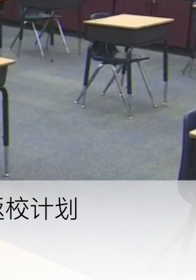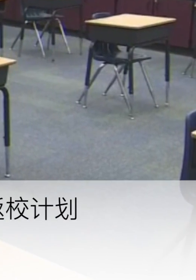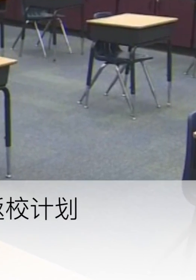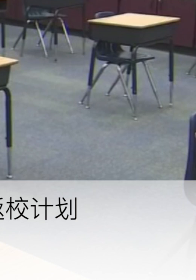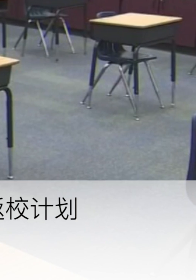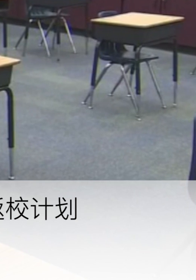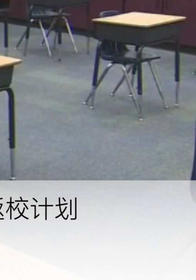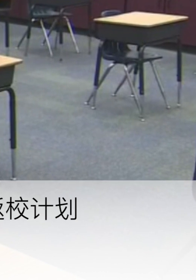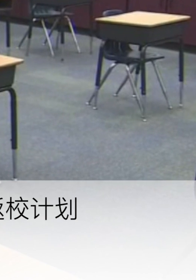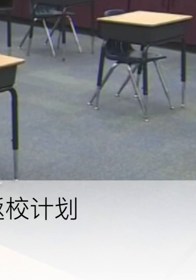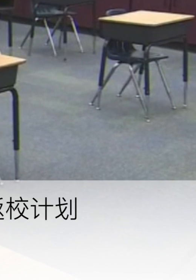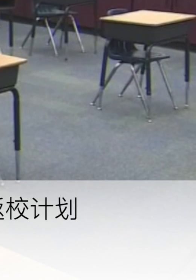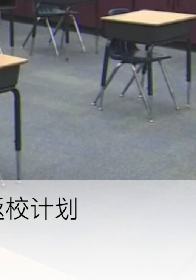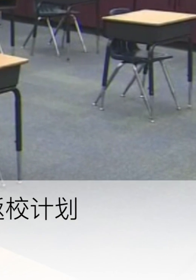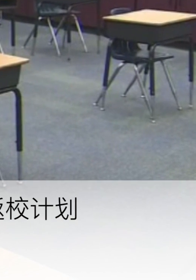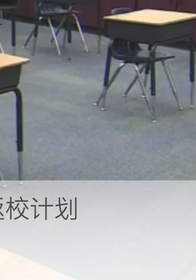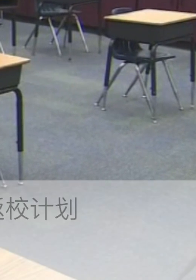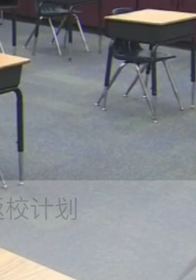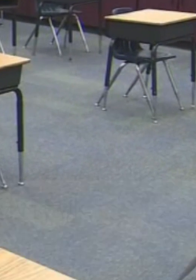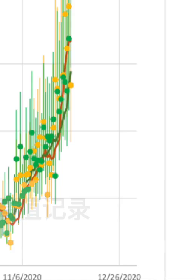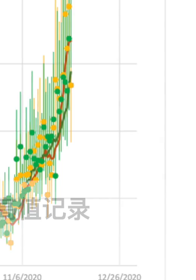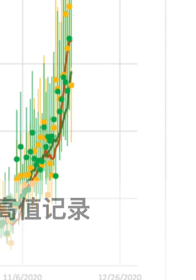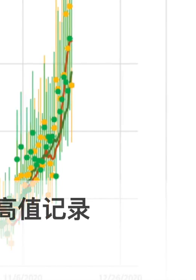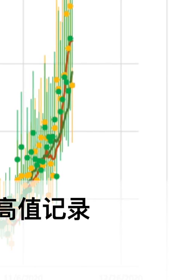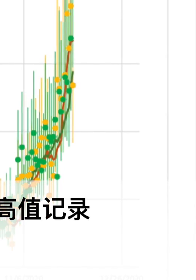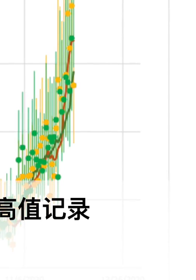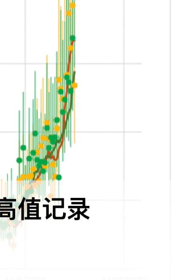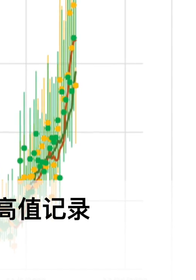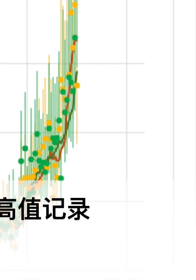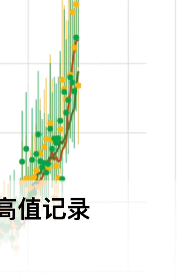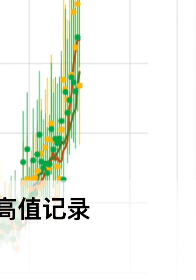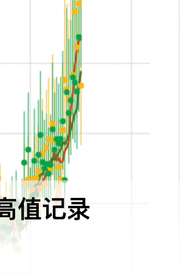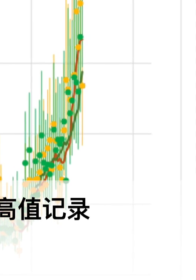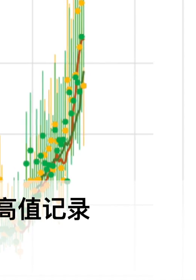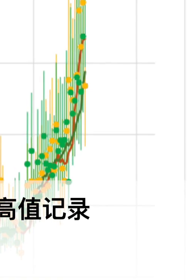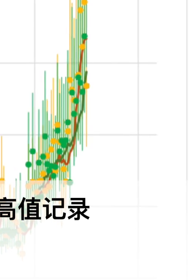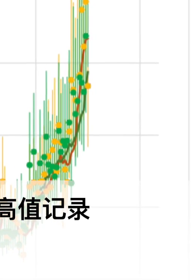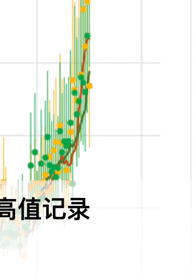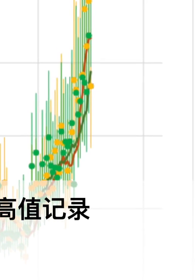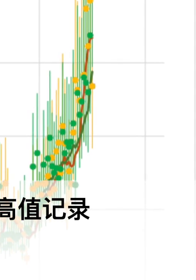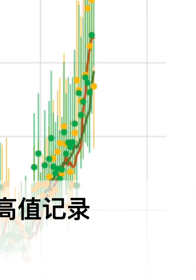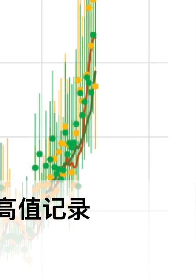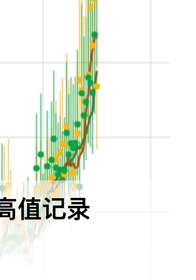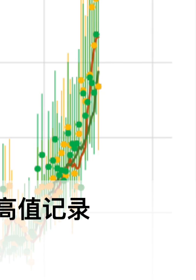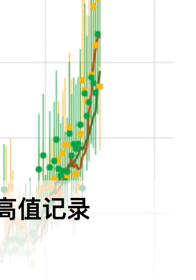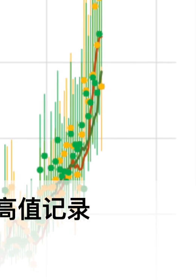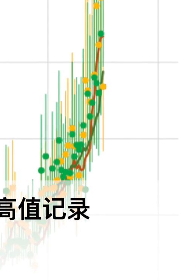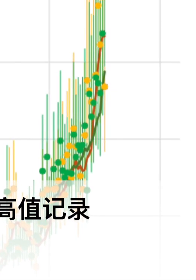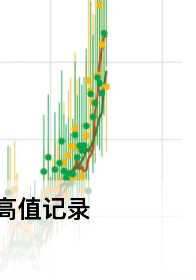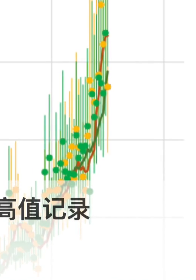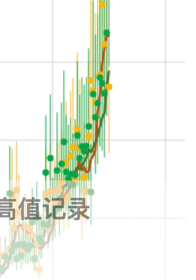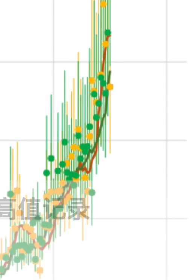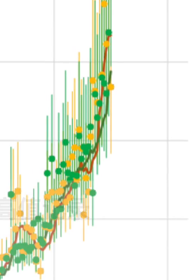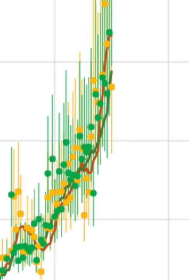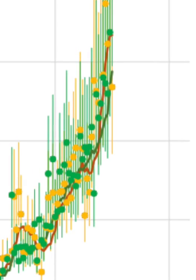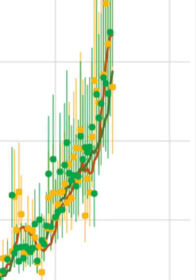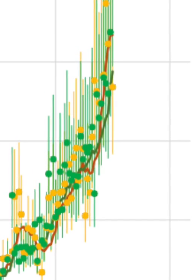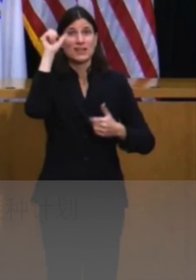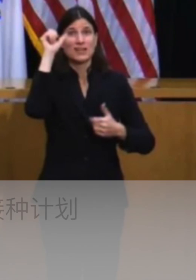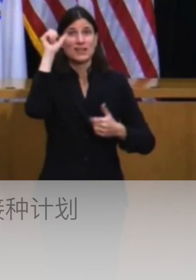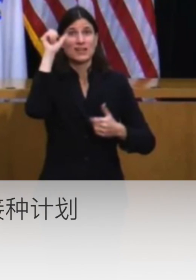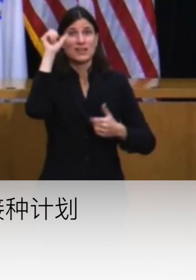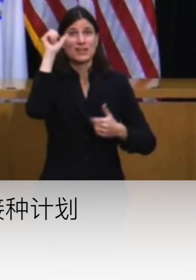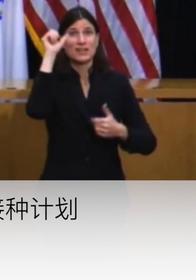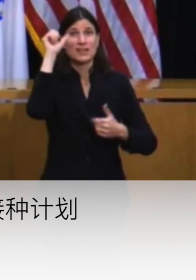新安全协议及返校计划，波士顿最新污水样本新冠病毒水平再破高值记